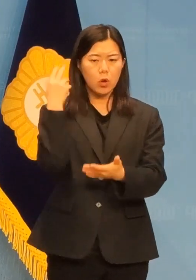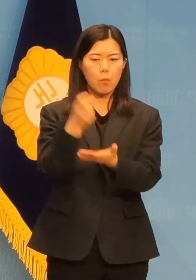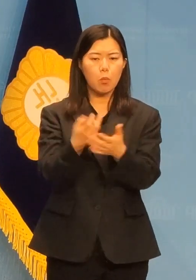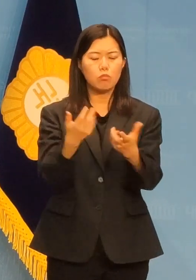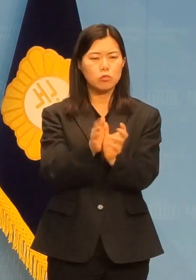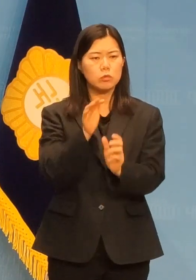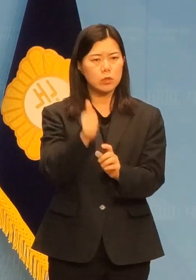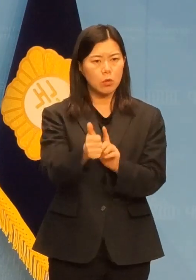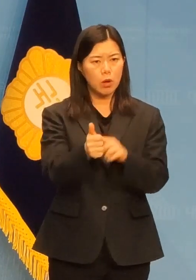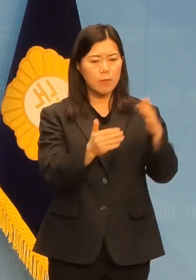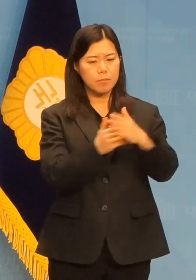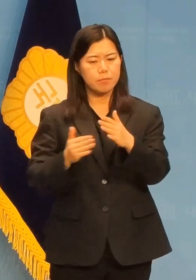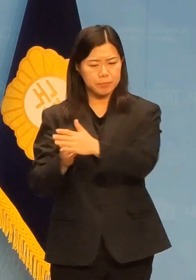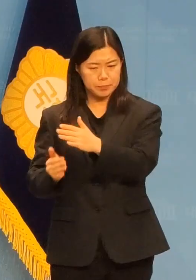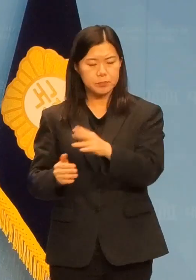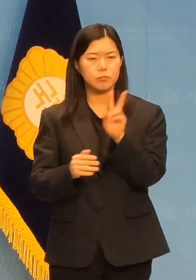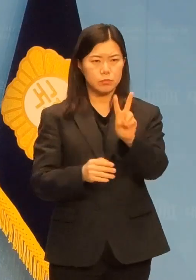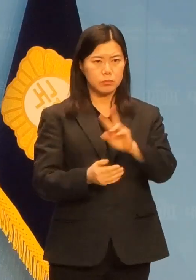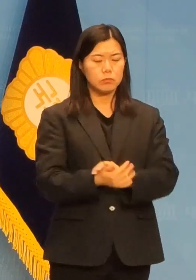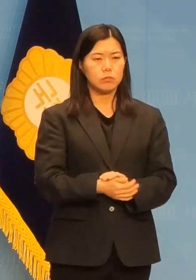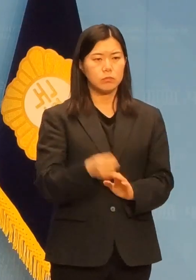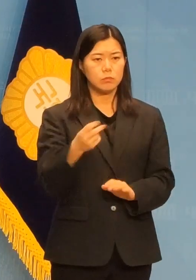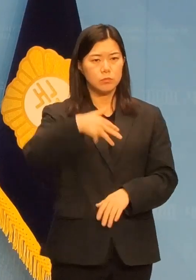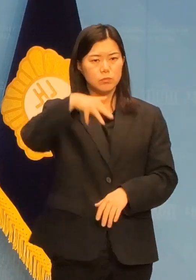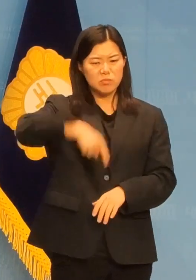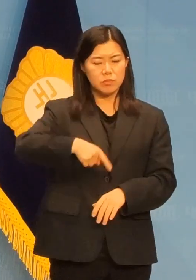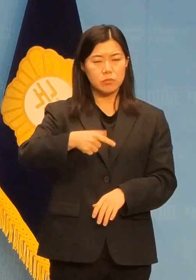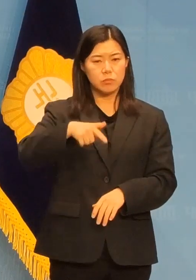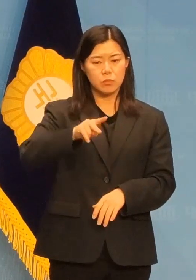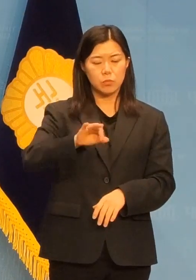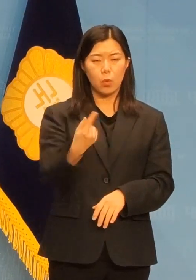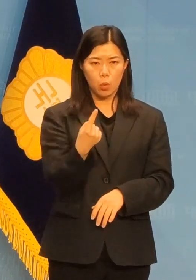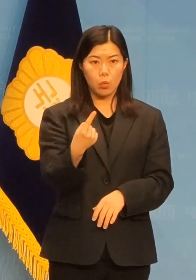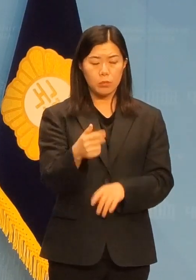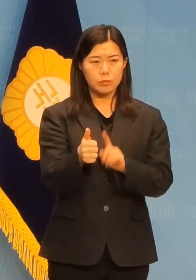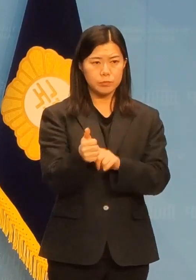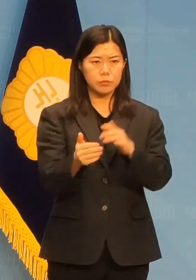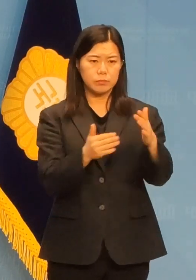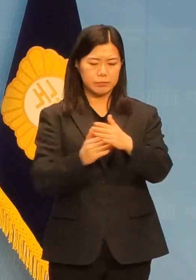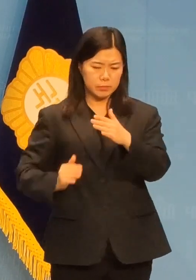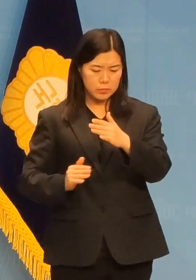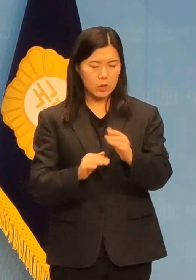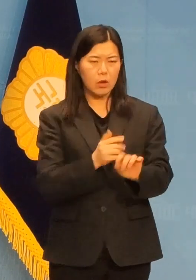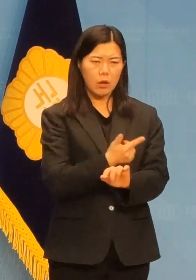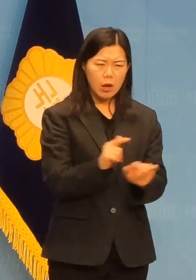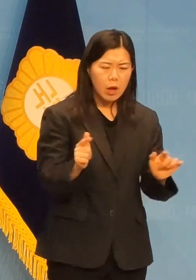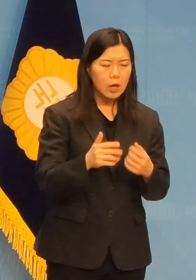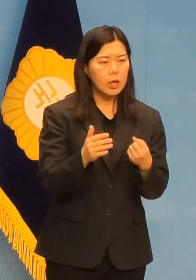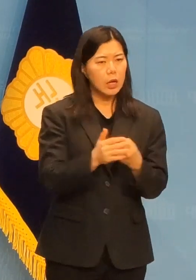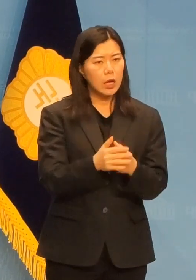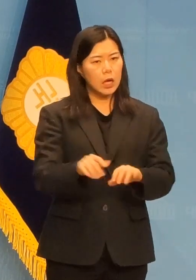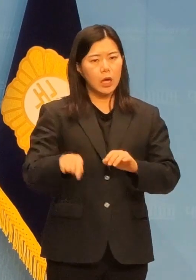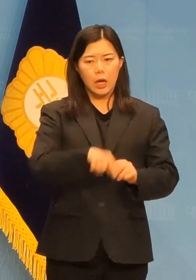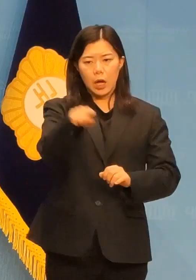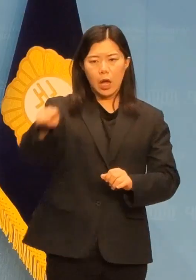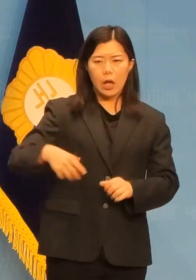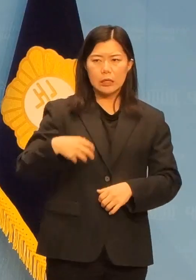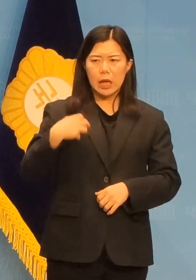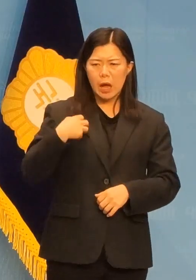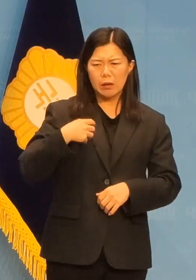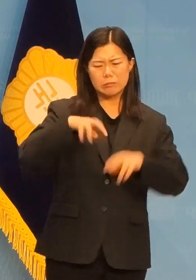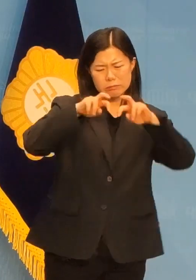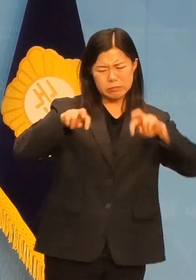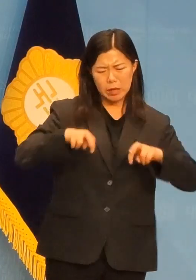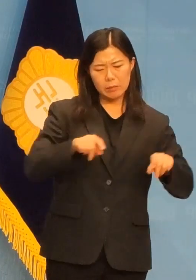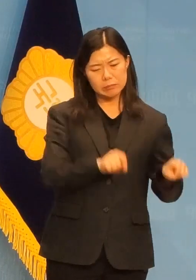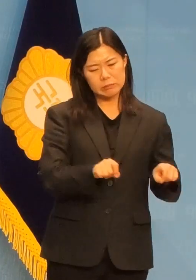장관에 대한 2차례 영장 기각, 추경호 전 국민의힘 원내대표 영장 기각 등으로 내란 세력의 책임 규명이